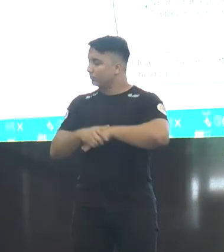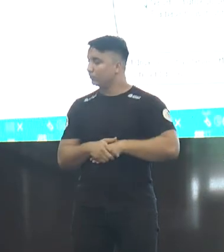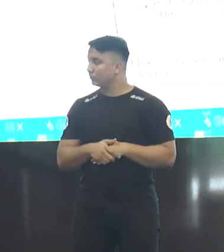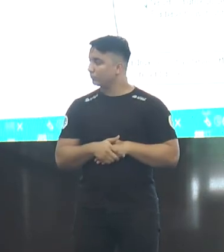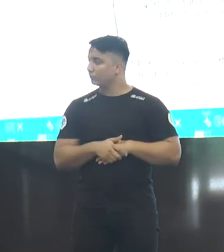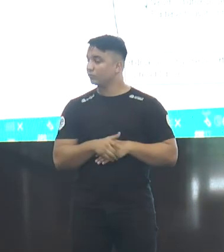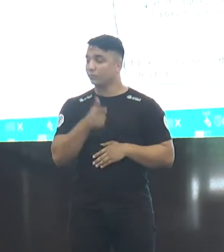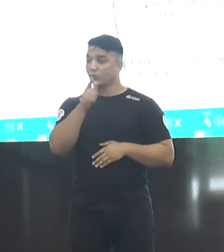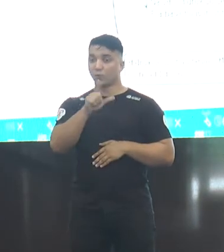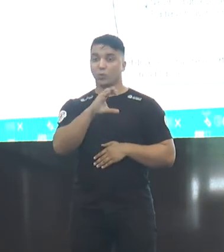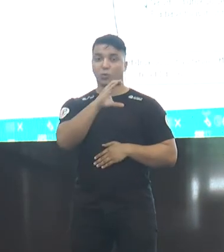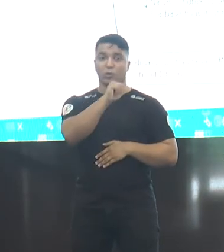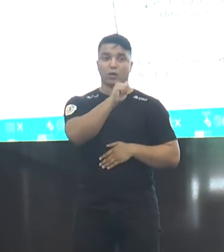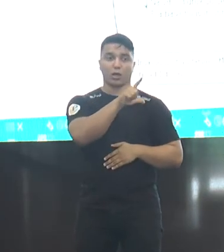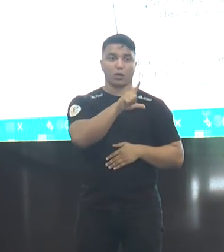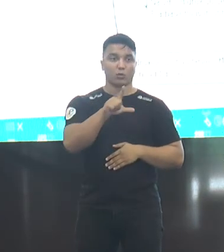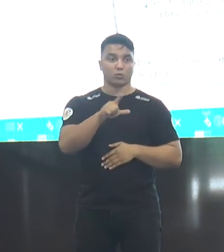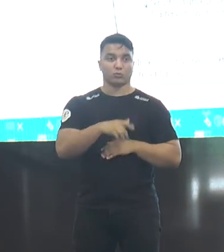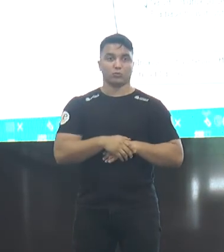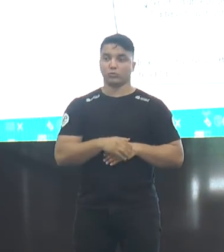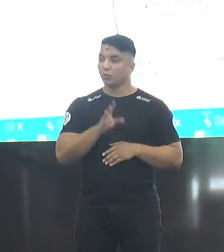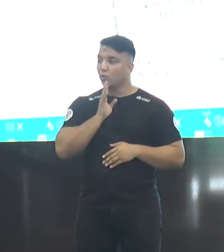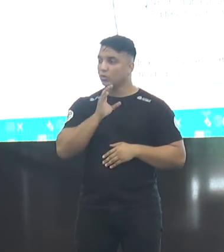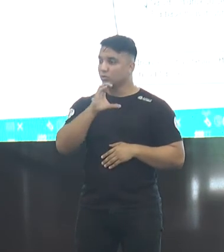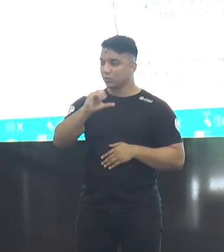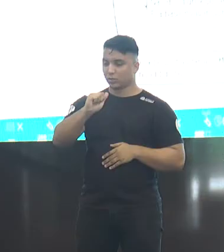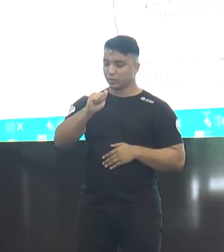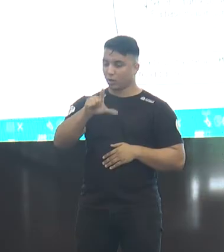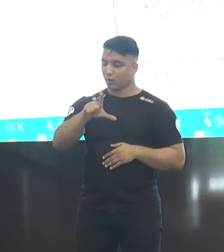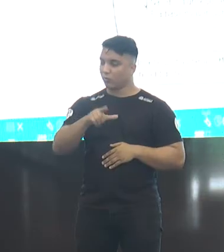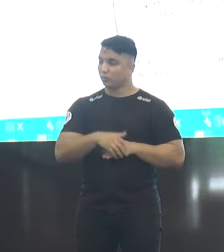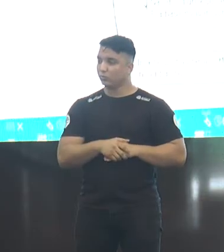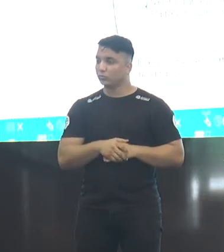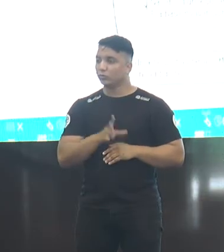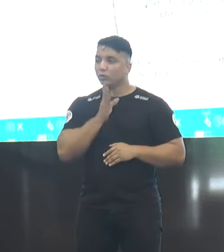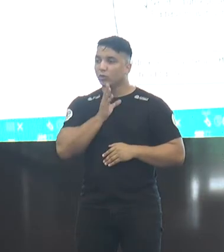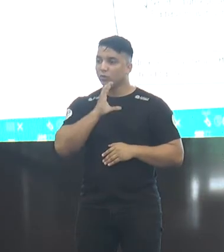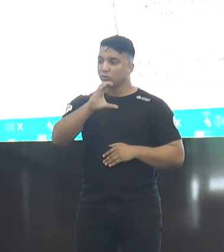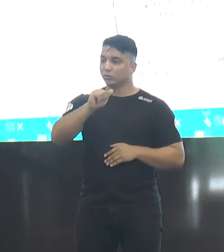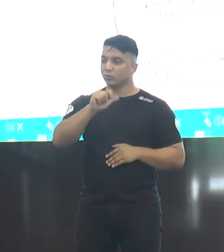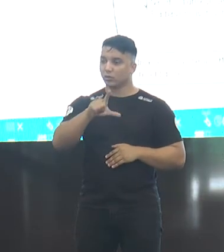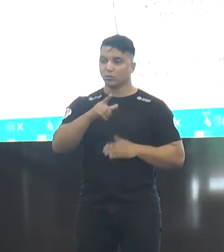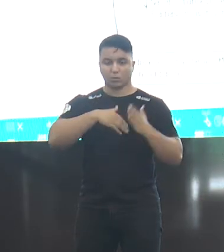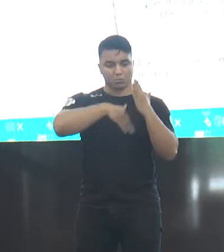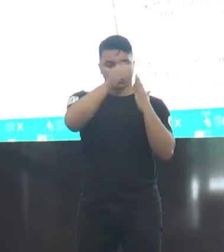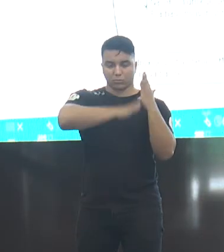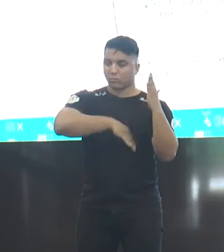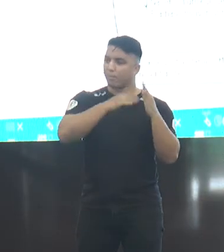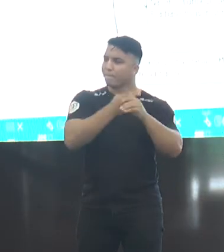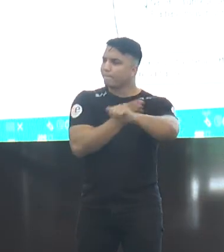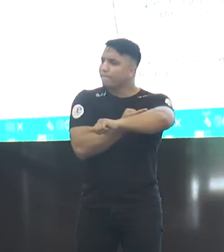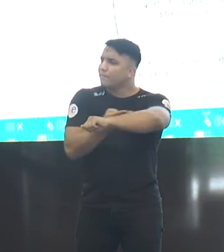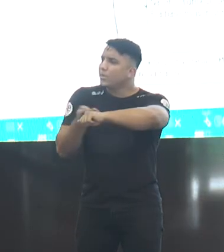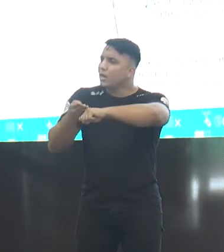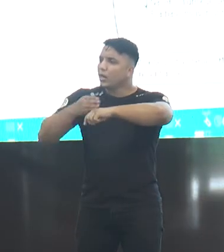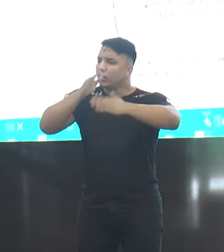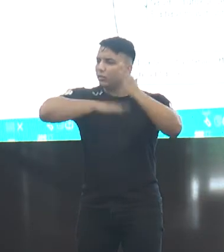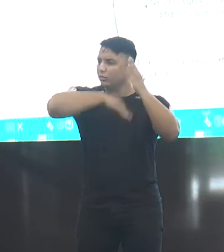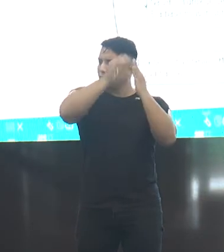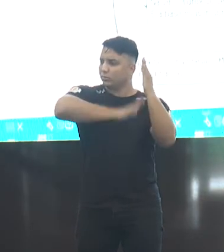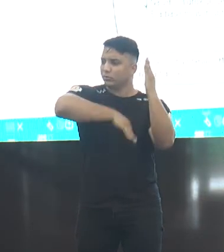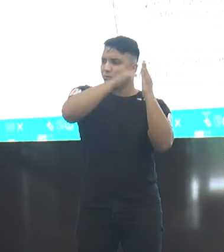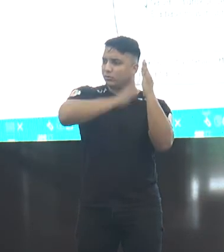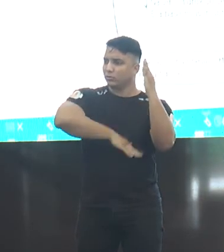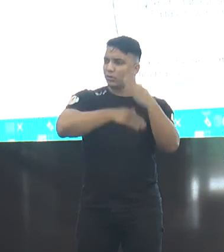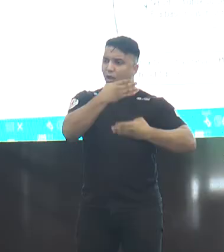saibam, que é cal. Cal. Vocês já viram aquela pintura de cal, aquela pintura branquinha, que a gente